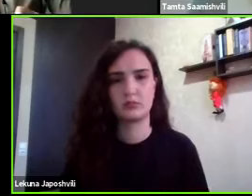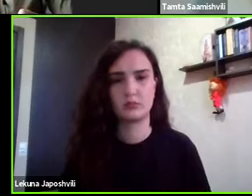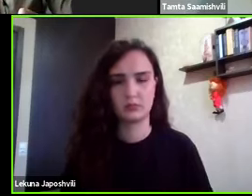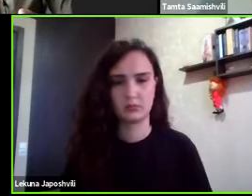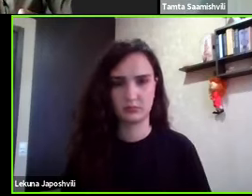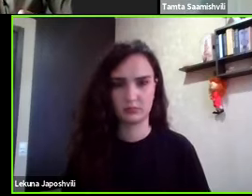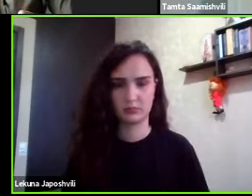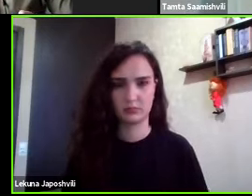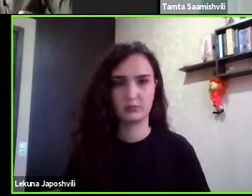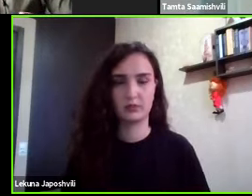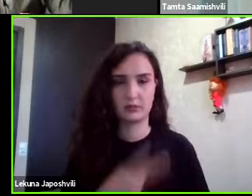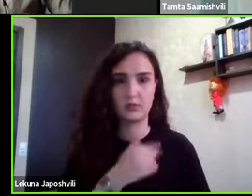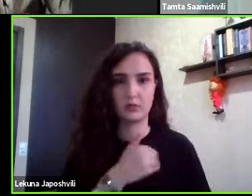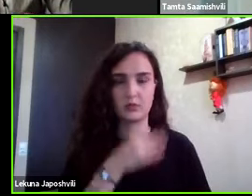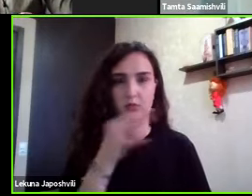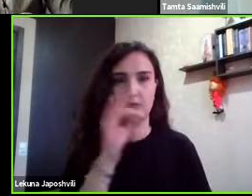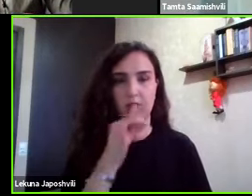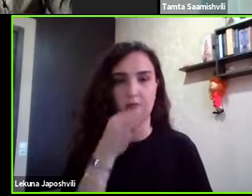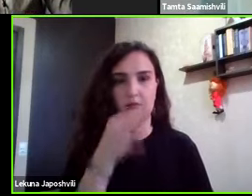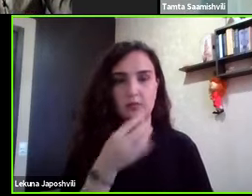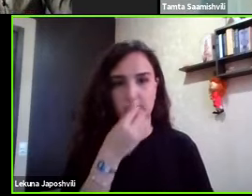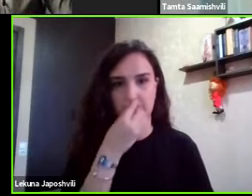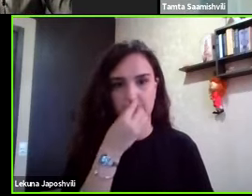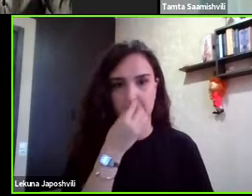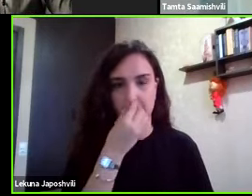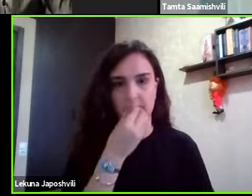აი ეს მინდოდა D ვიტამინთან დაკავშირებით. დიახ.